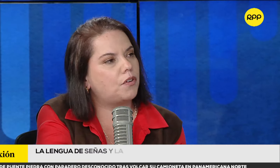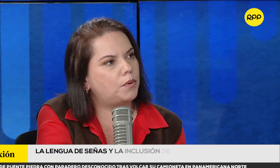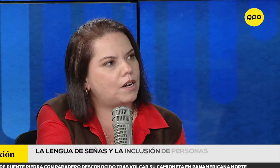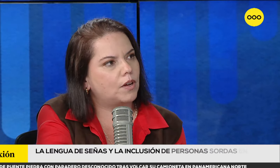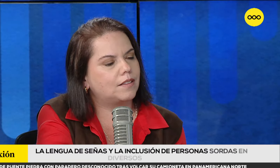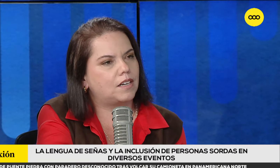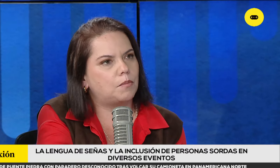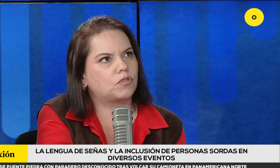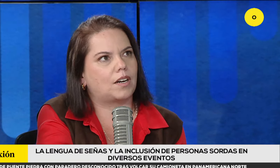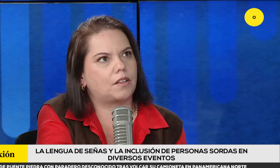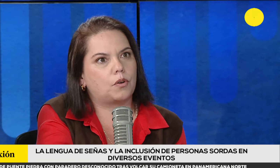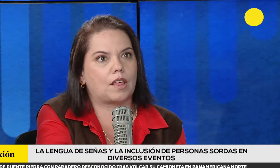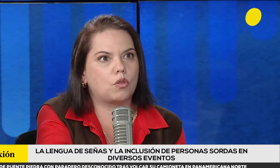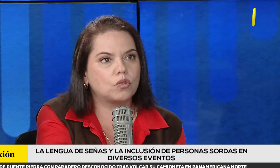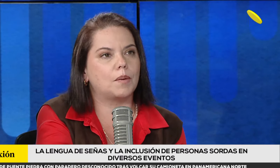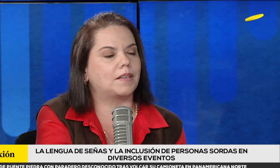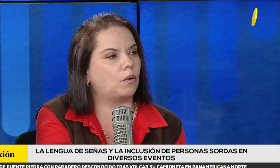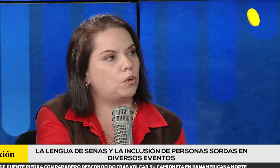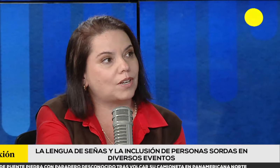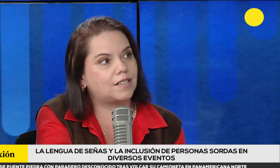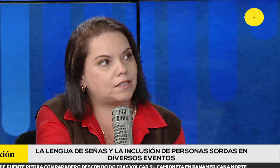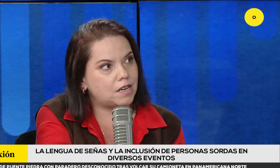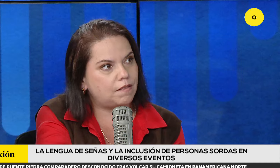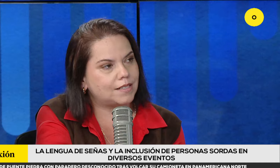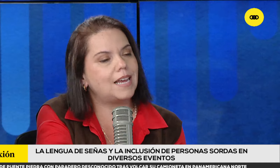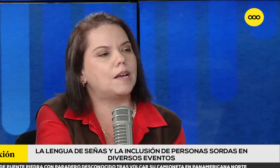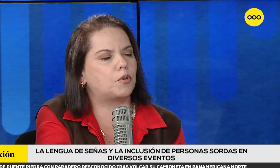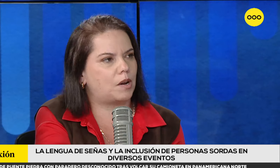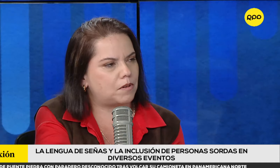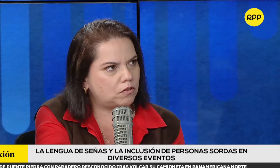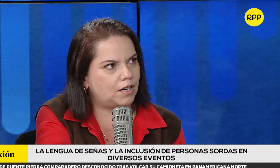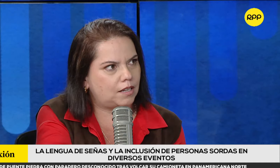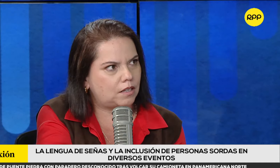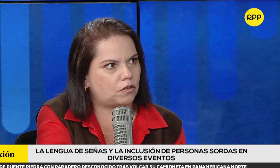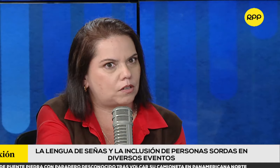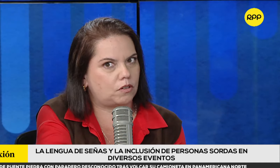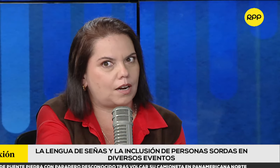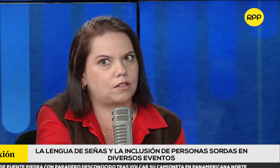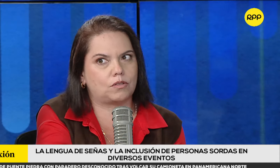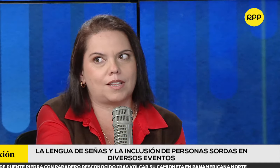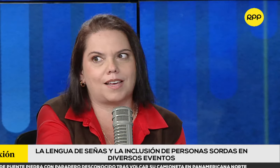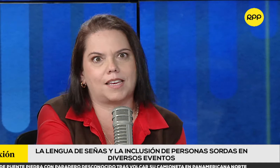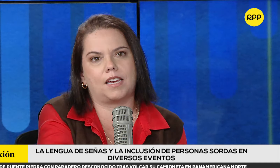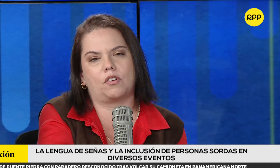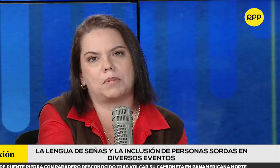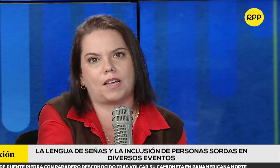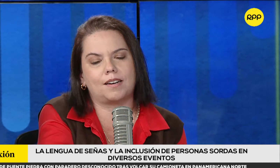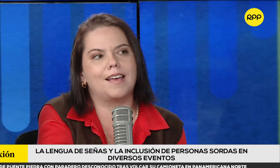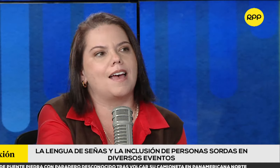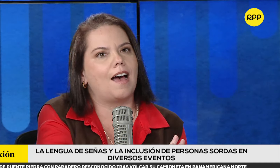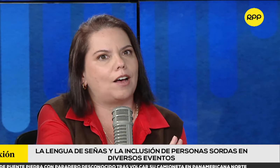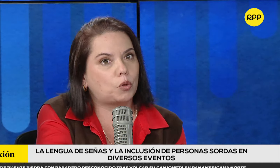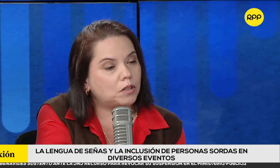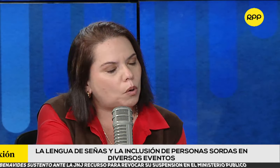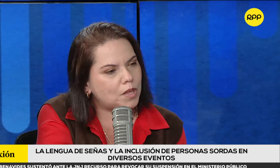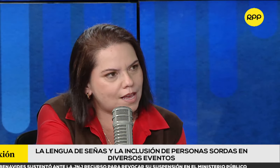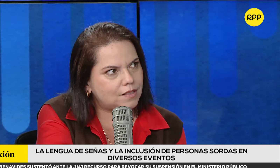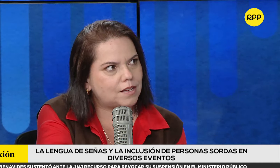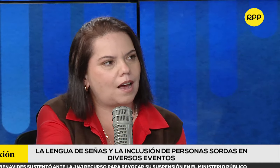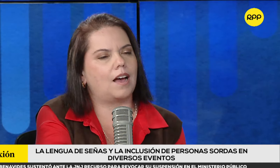febrero, es que tenemos alrededor de dos espectáculos accesibles en la programación del Gran Teatro Nacional. Entonces, desde aquí quiero invitar a toda tu audiencia a